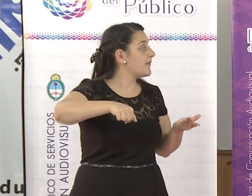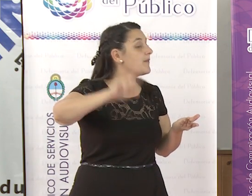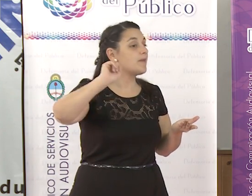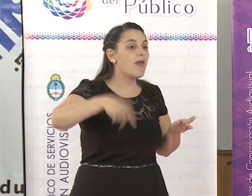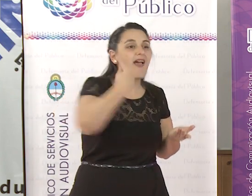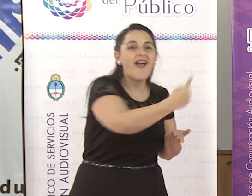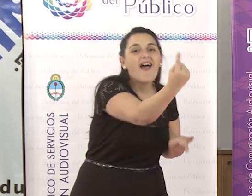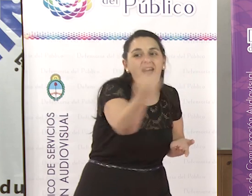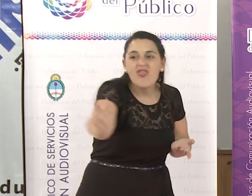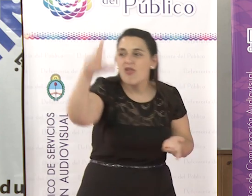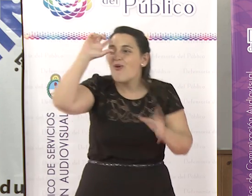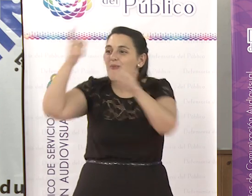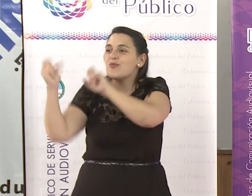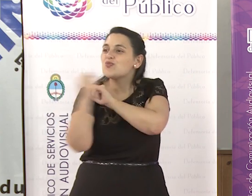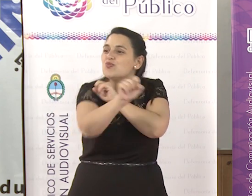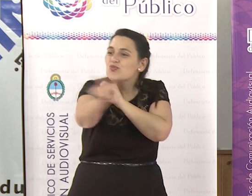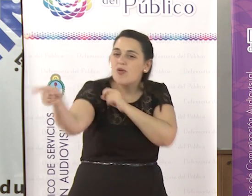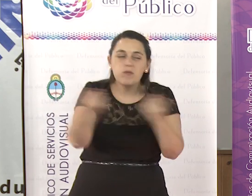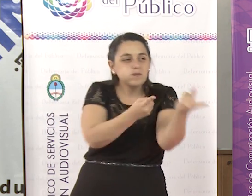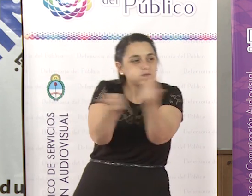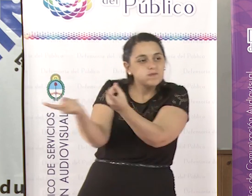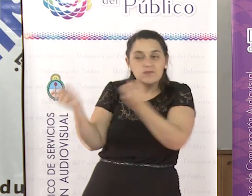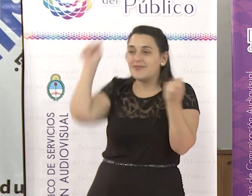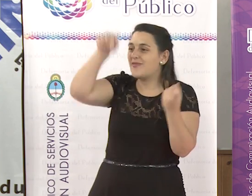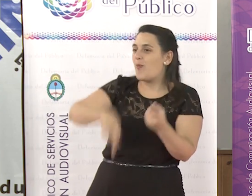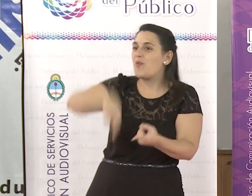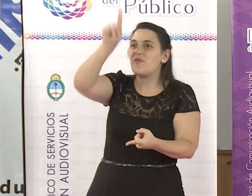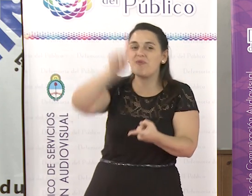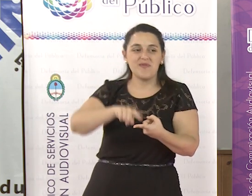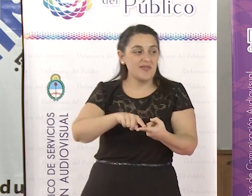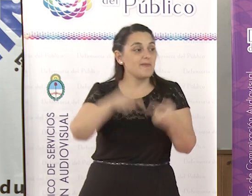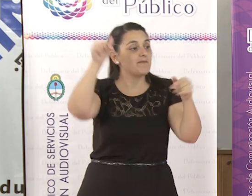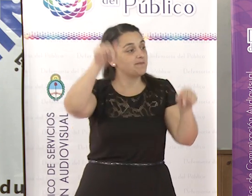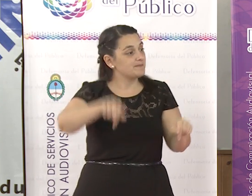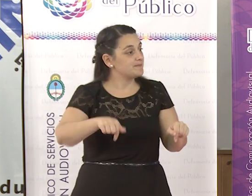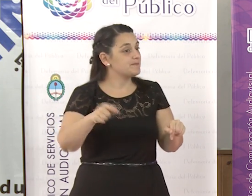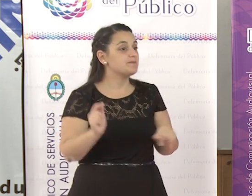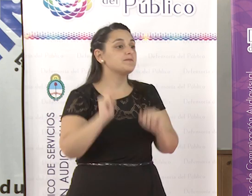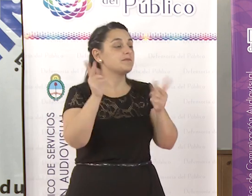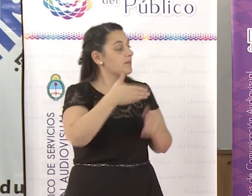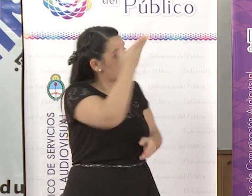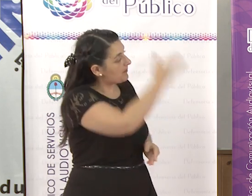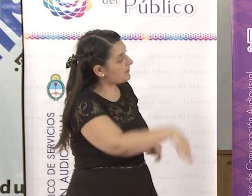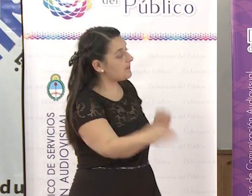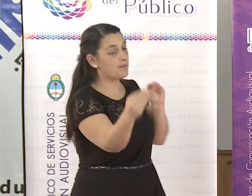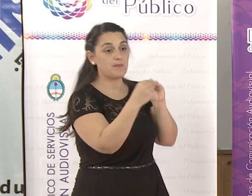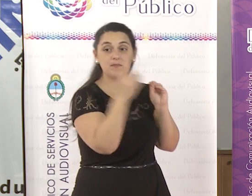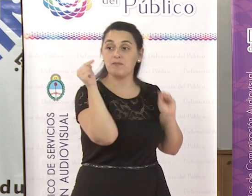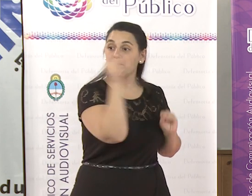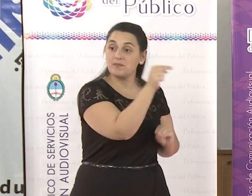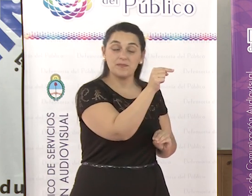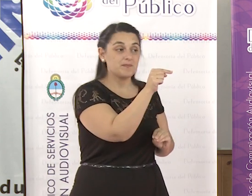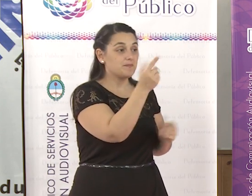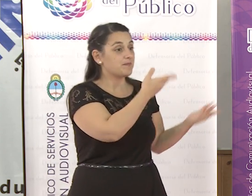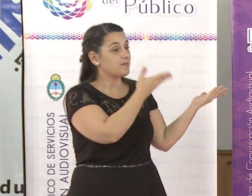escuchando y recogiendo durante este día de jornada así que soy juego lugar para ese presente mí también noelia